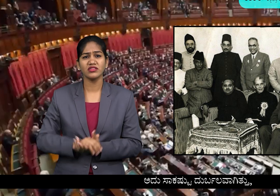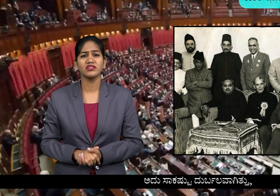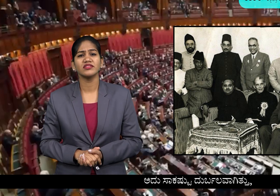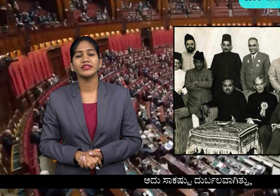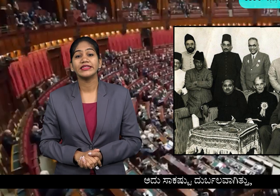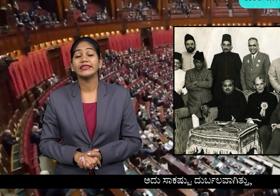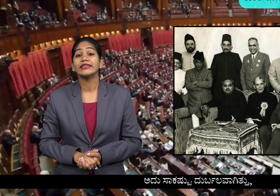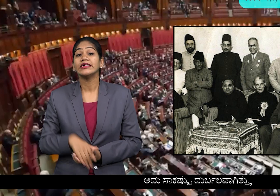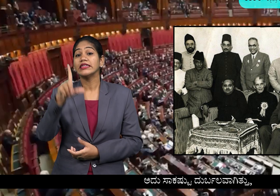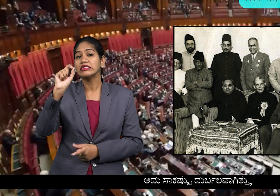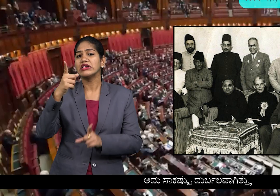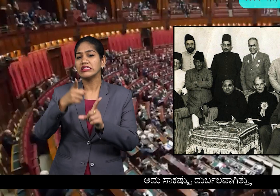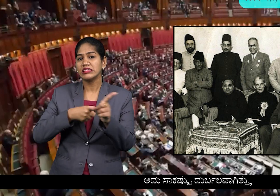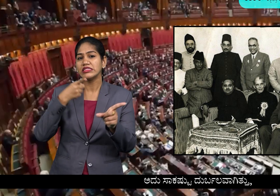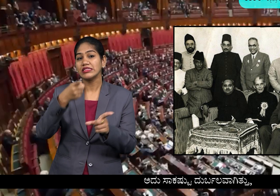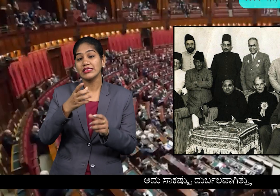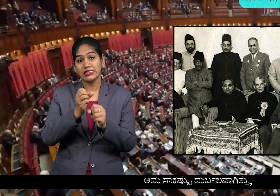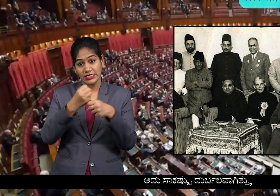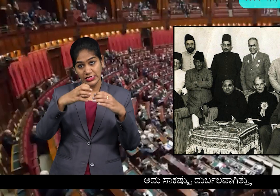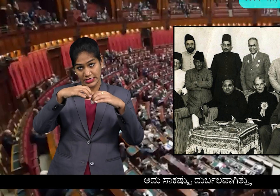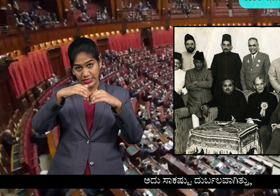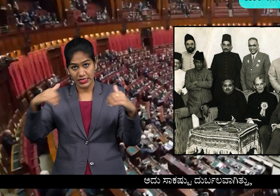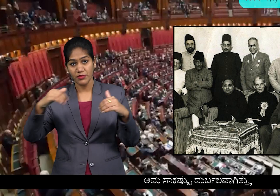ದುರ್ಬಲವಾಗಿತ್ತು. ಆದರೆ